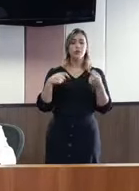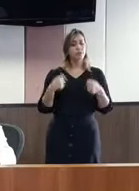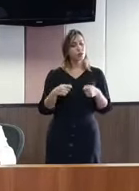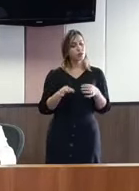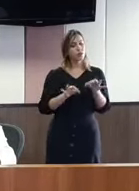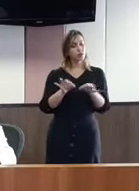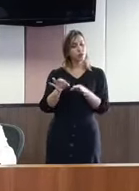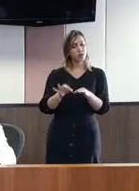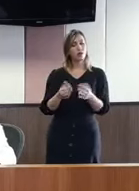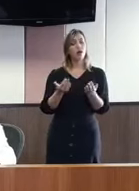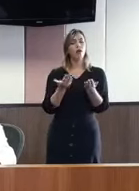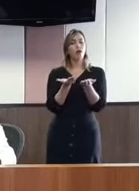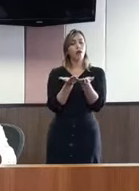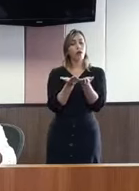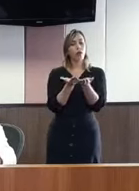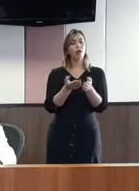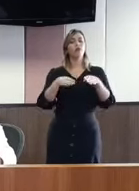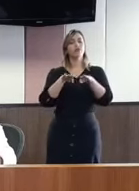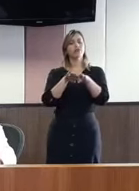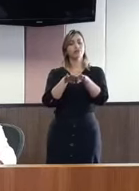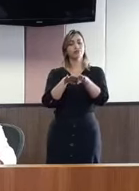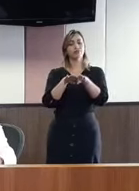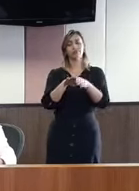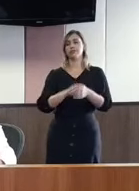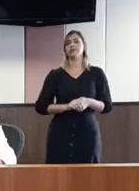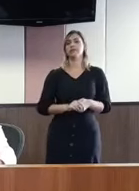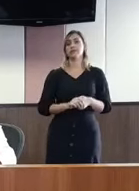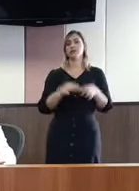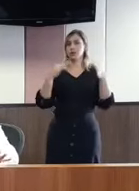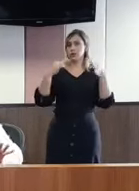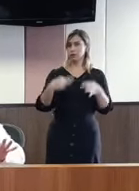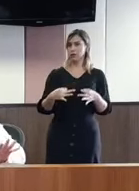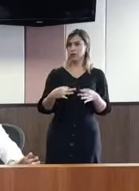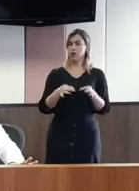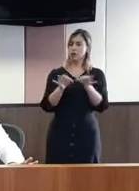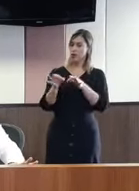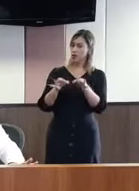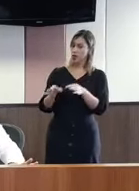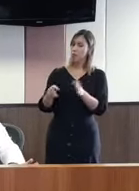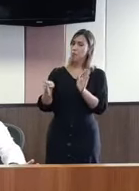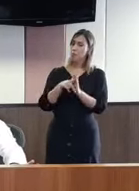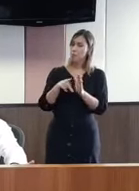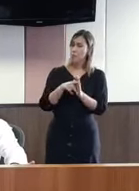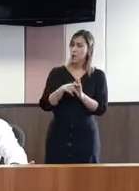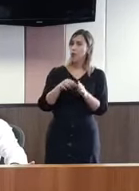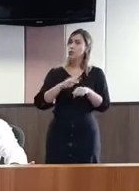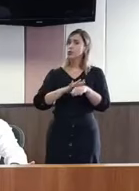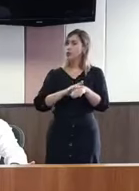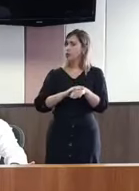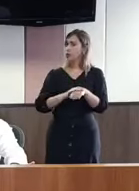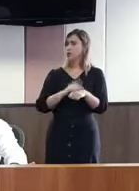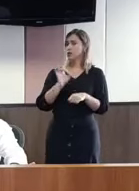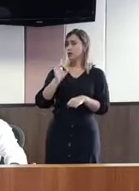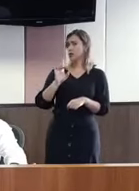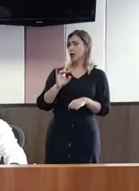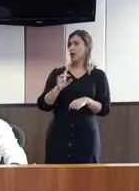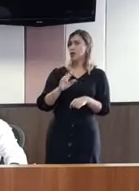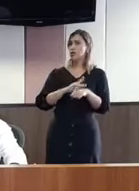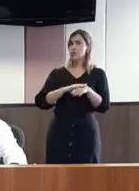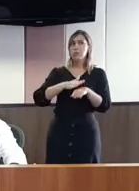senso, equilíbrio e tomar as medidas corretas para a doença, sem causar uma doença